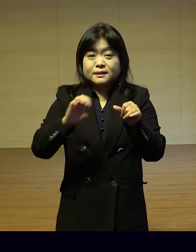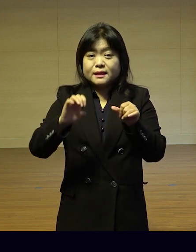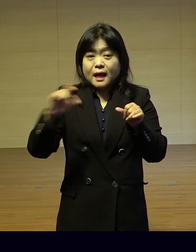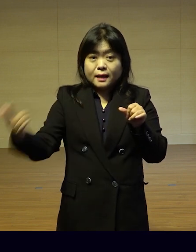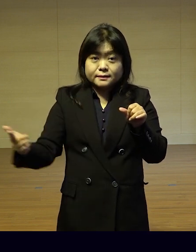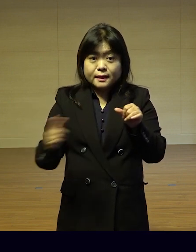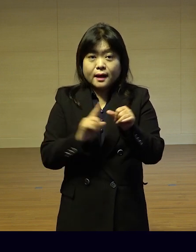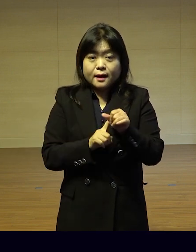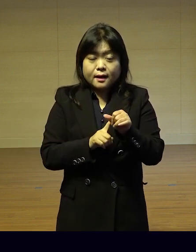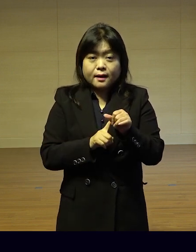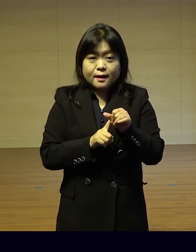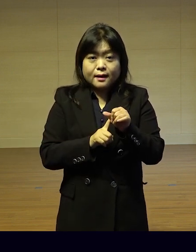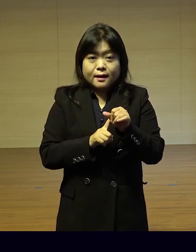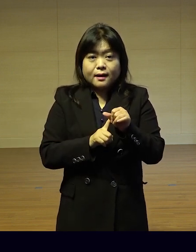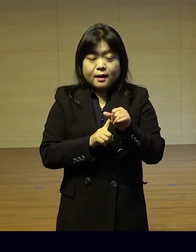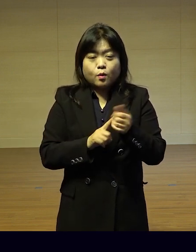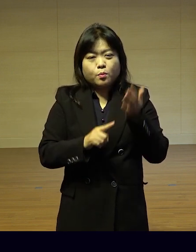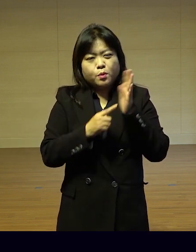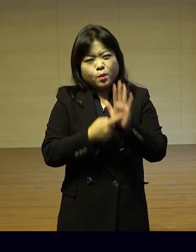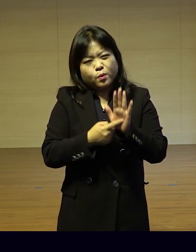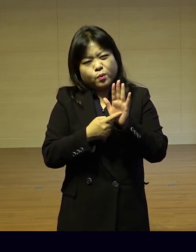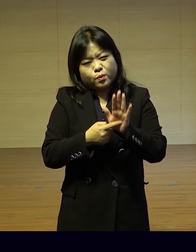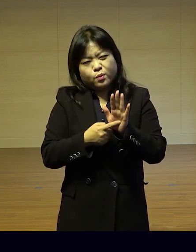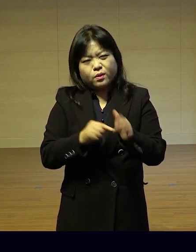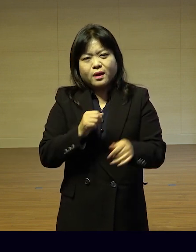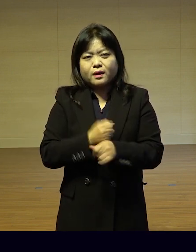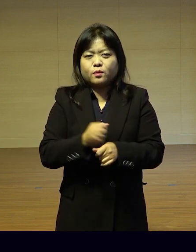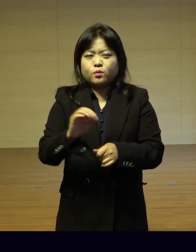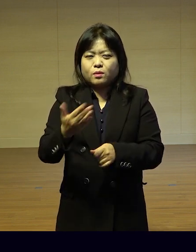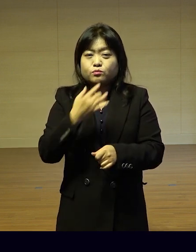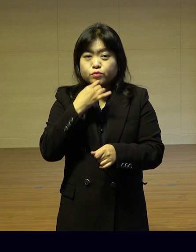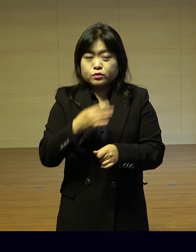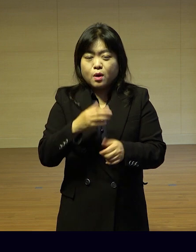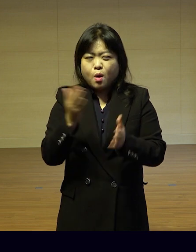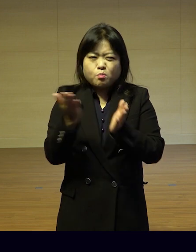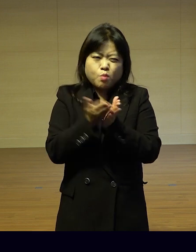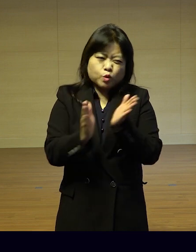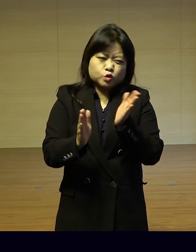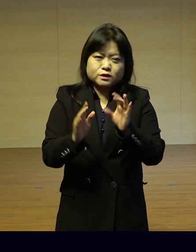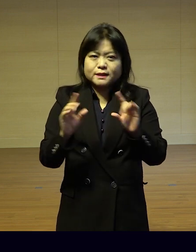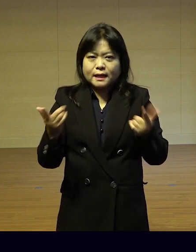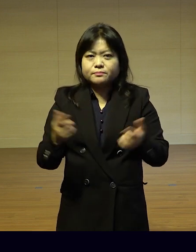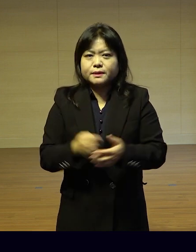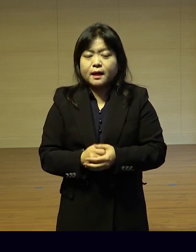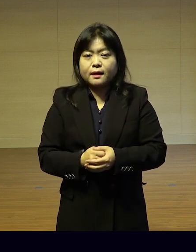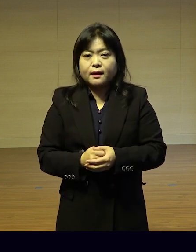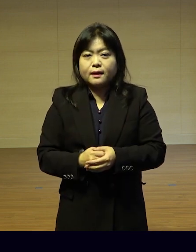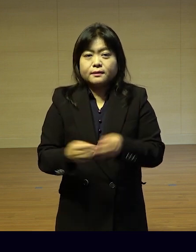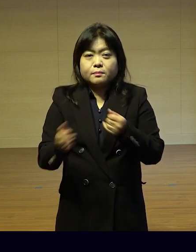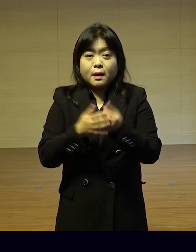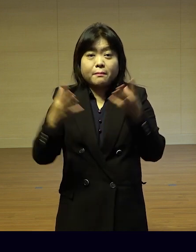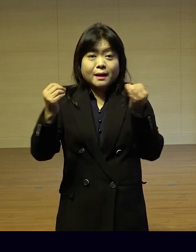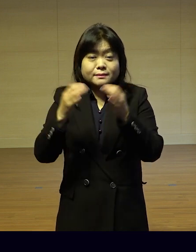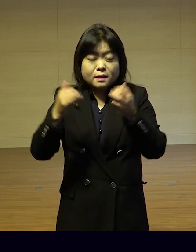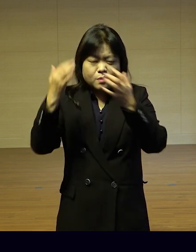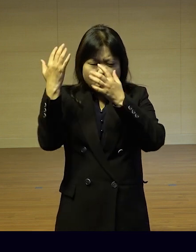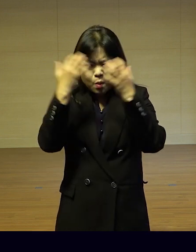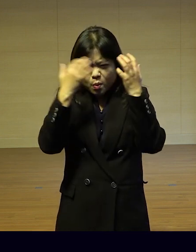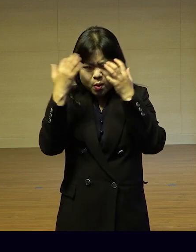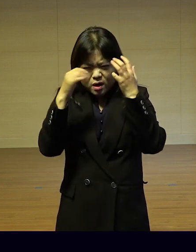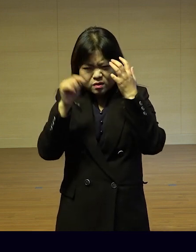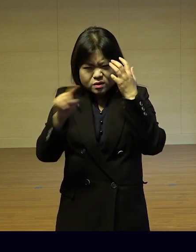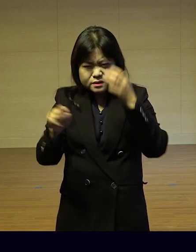아니다 그렇게 표현해야 되겠네요. 부정 진술이지 모순 진술이 아닙니다. 즉 많은 사람들이 혼동한